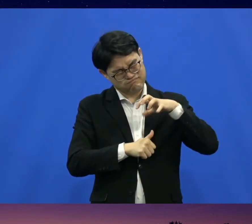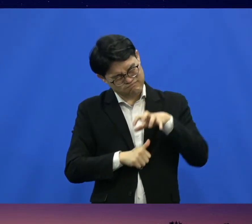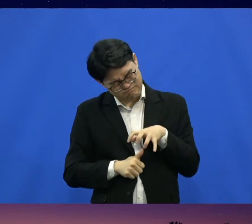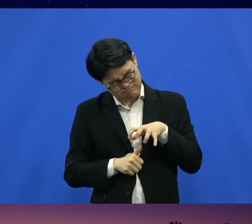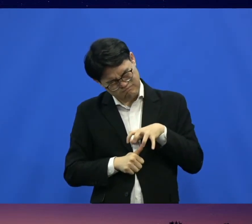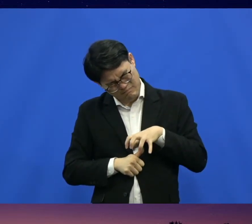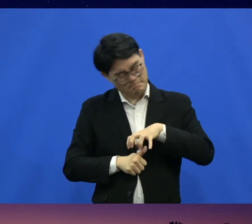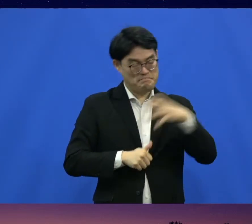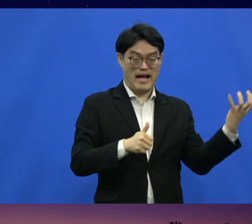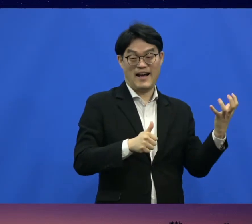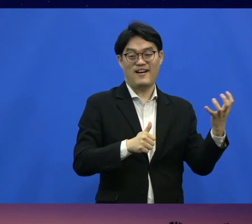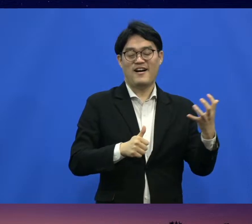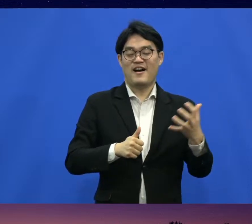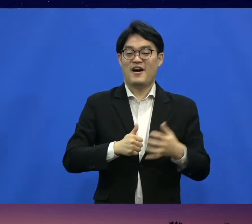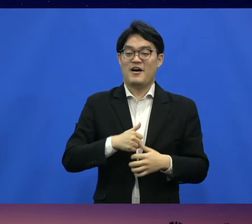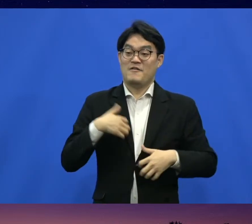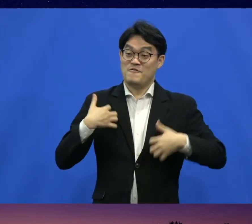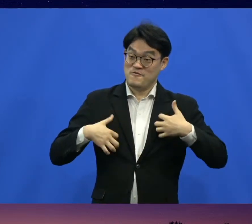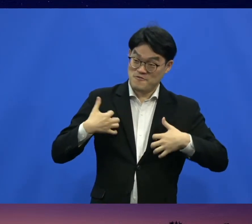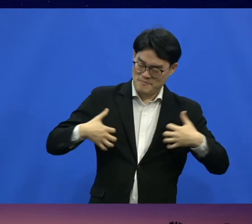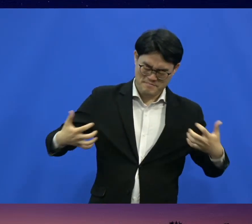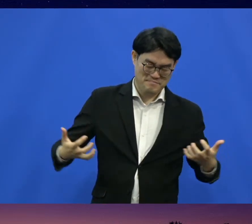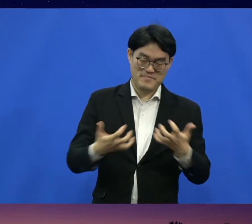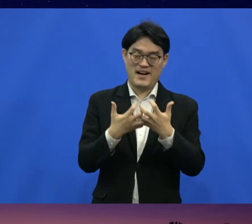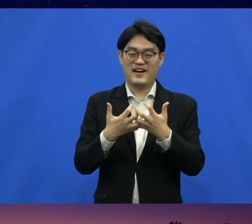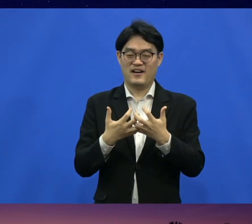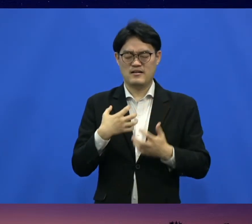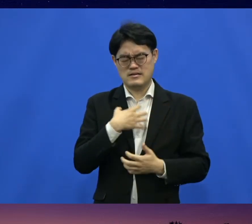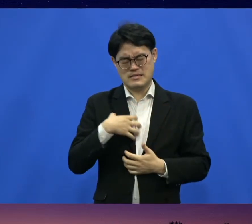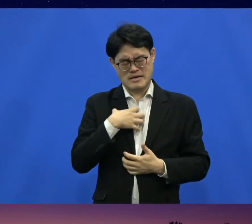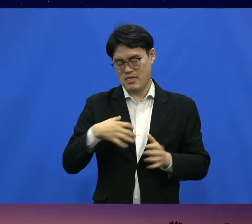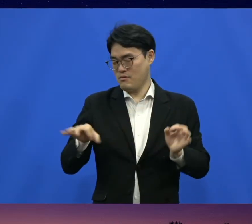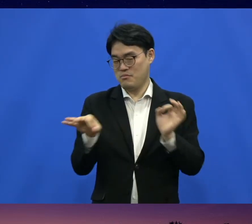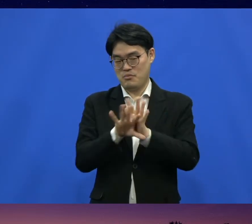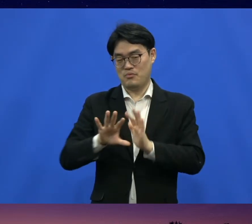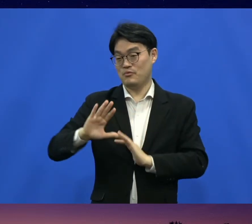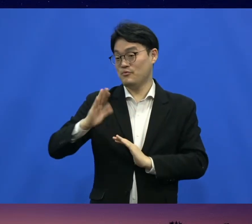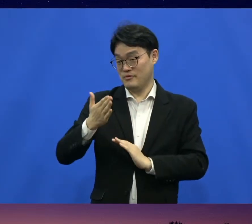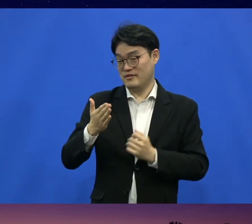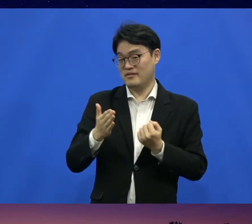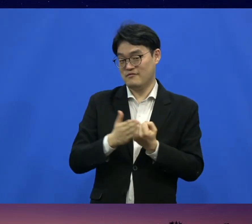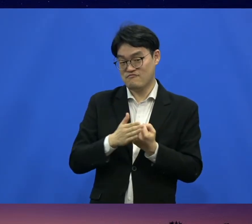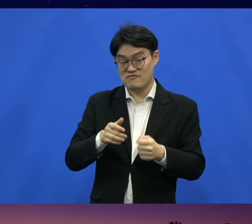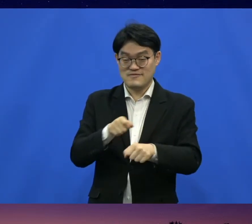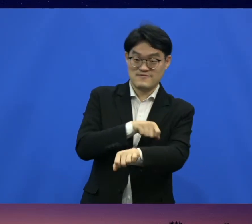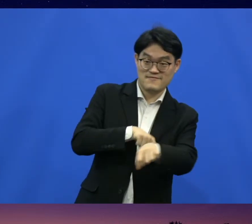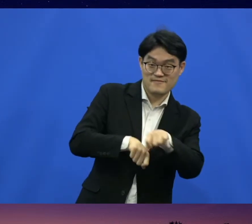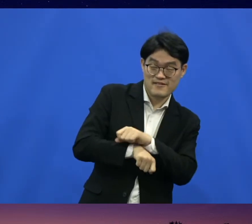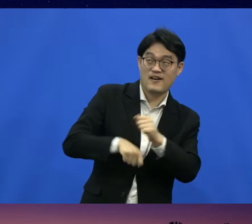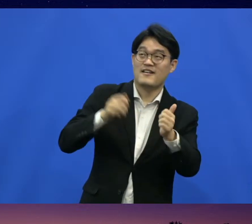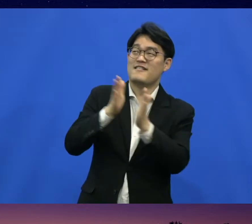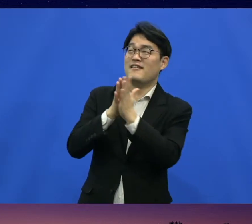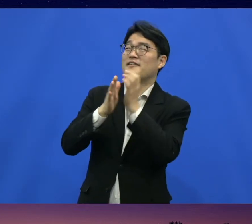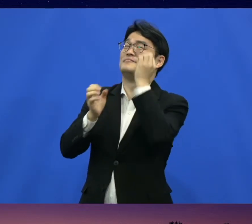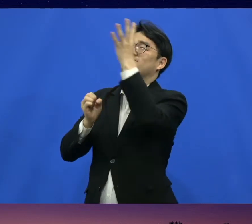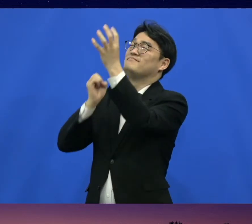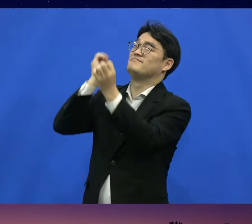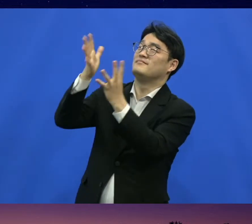게 다 떠나가고 염려도 떠나가고 그러니까 적극적으로 우리가 찬양하고 기뻐하고